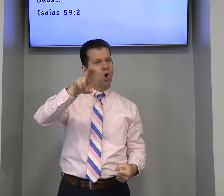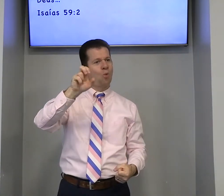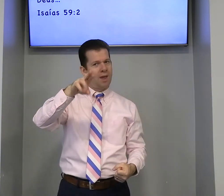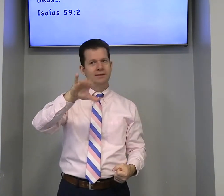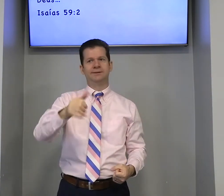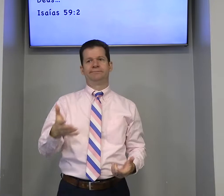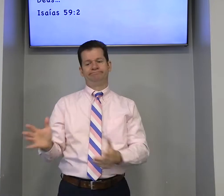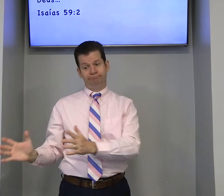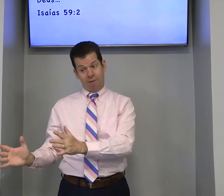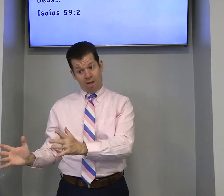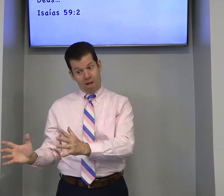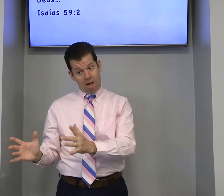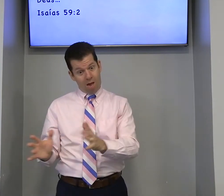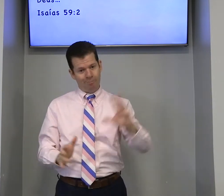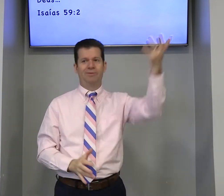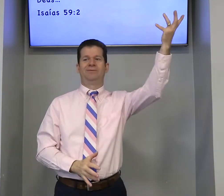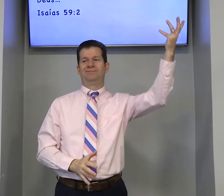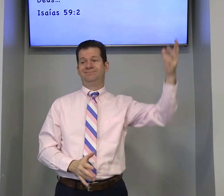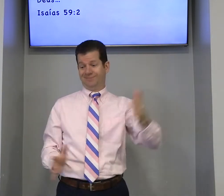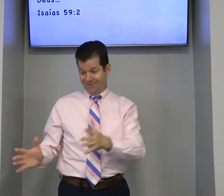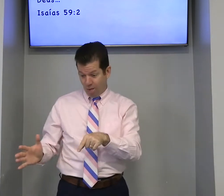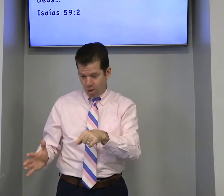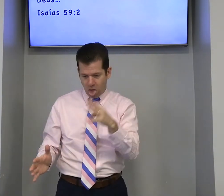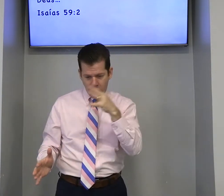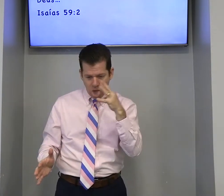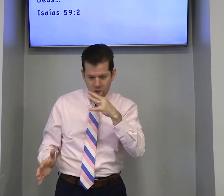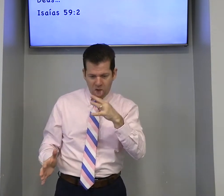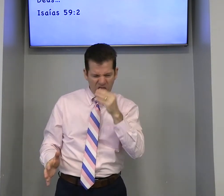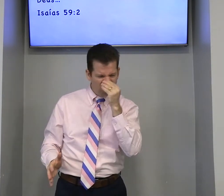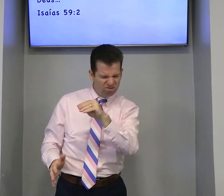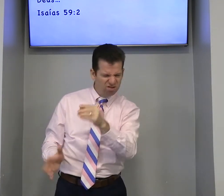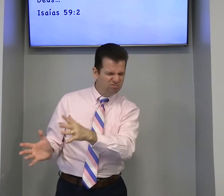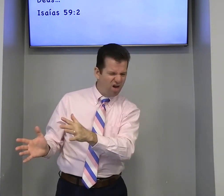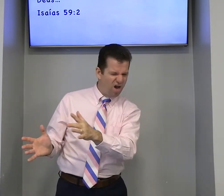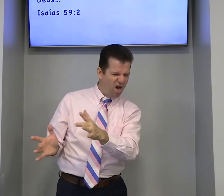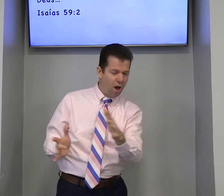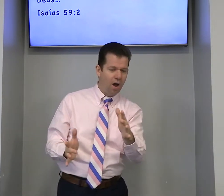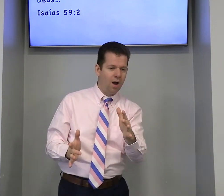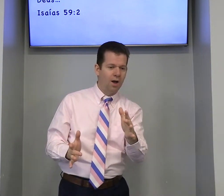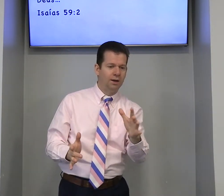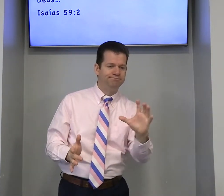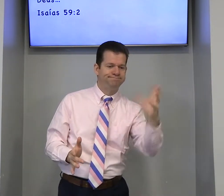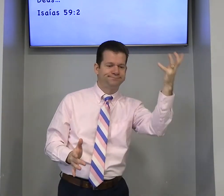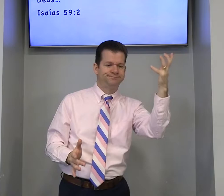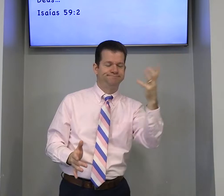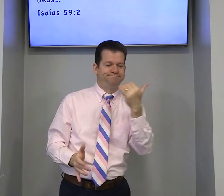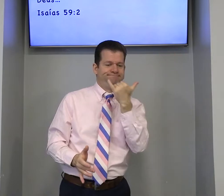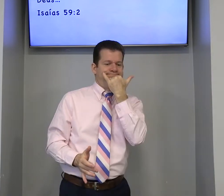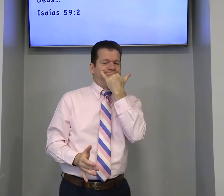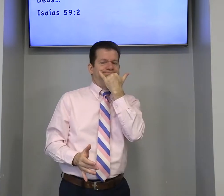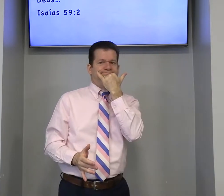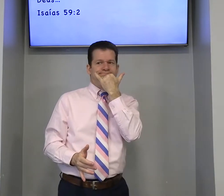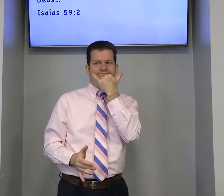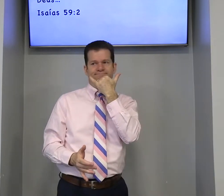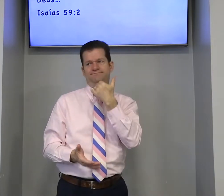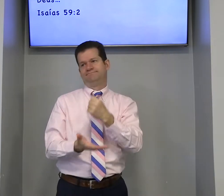é a consequência de não cuidar bem do carro. Se você negar a necessidade do carro,